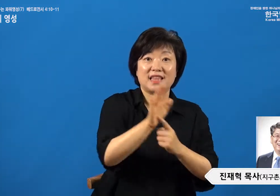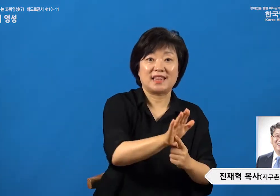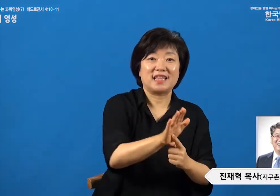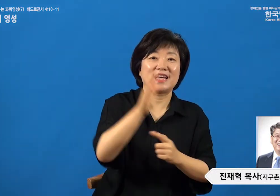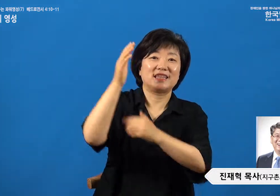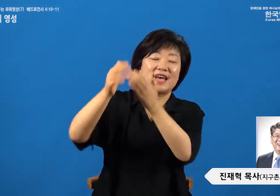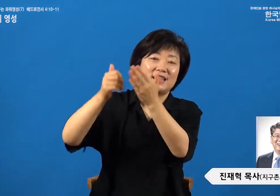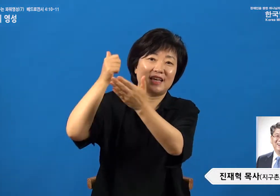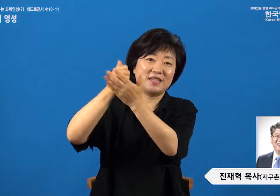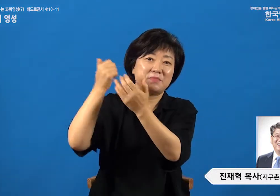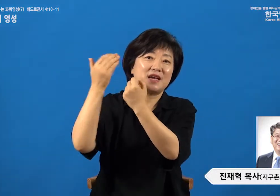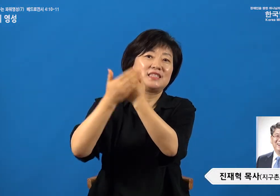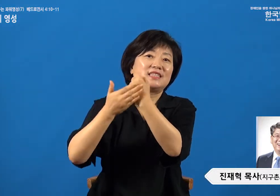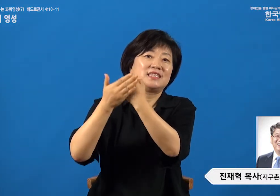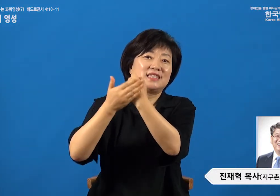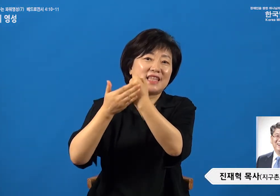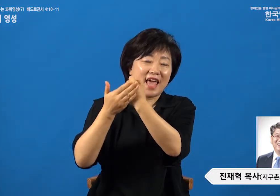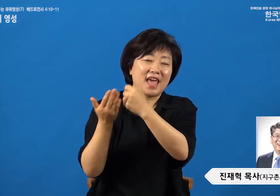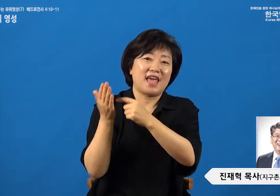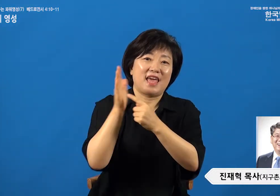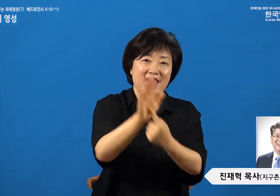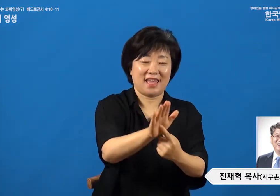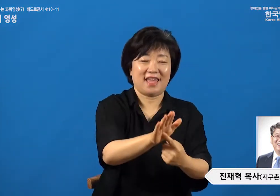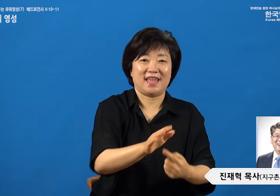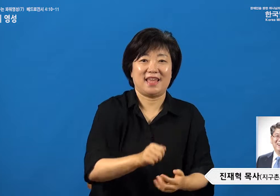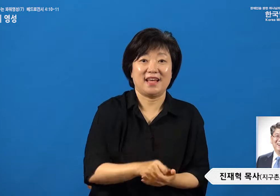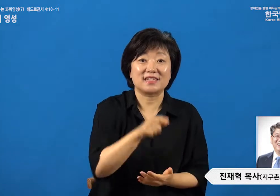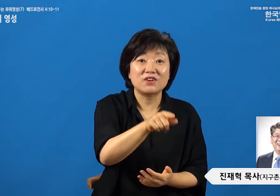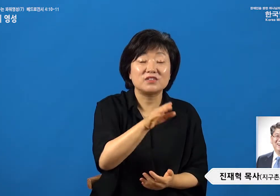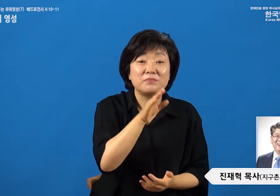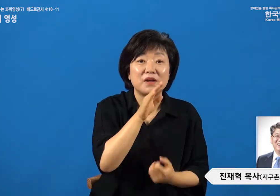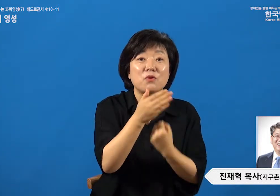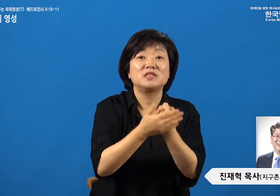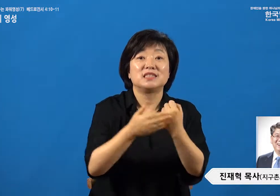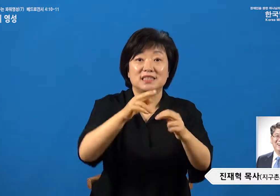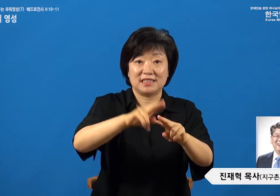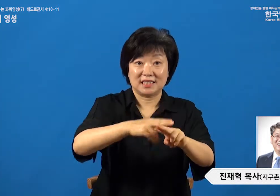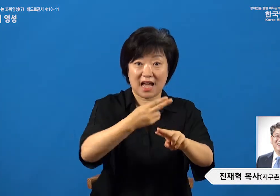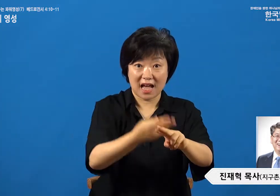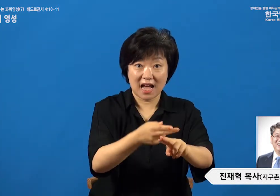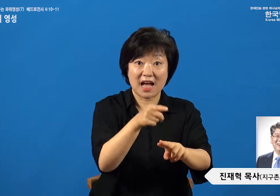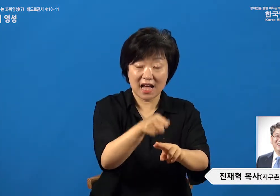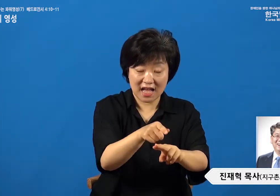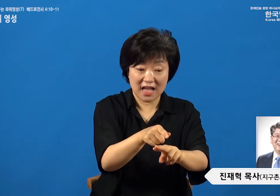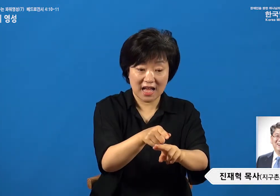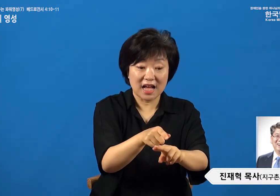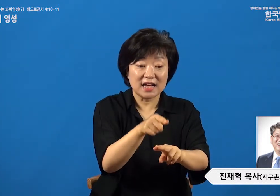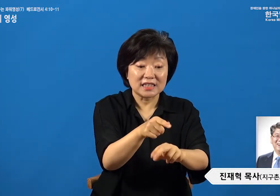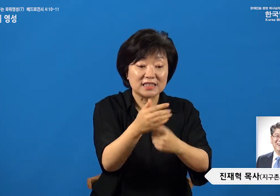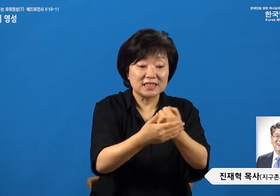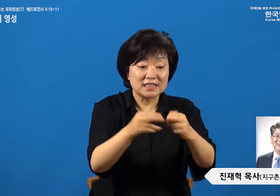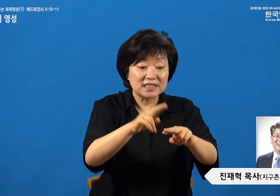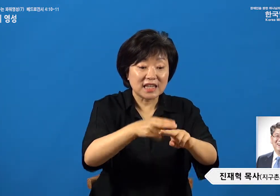나타난 하나님의 은혜, 바로 그것이 은사고 그 은사를 사용하는